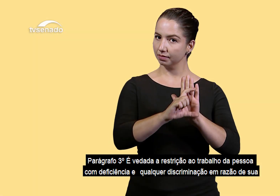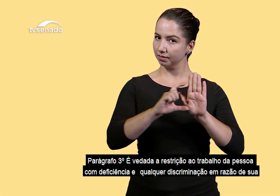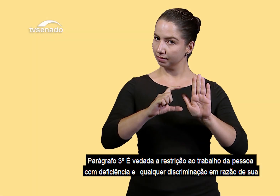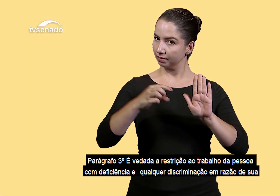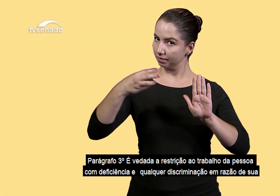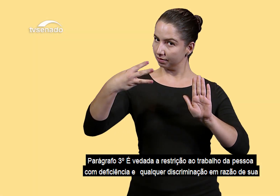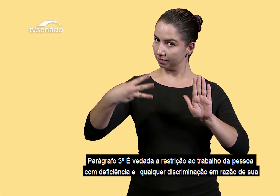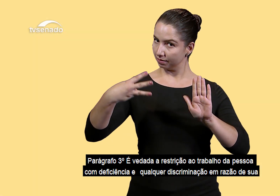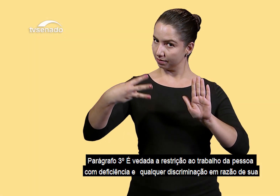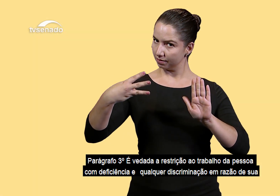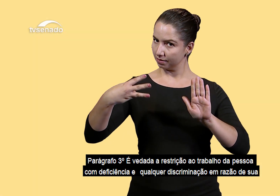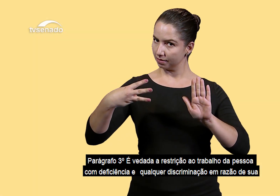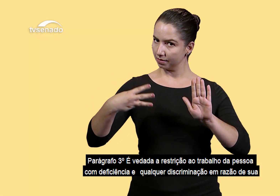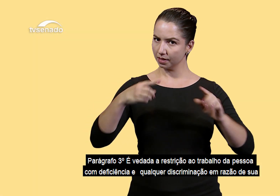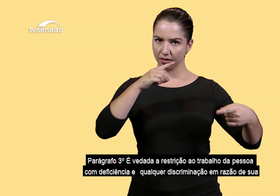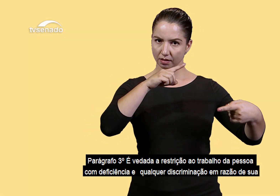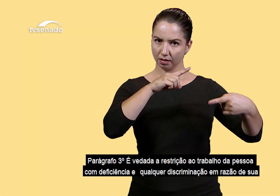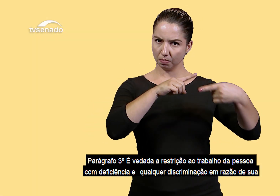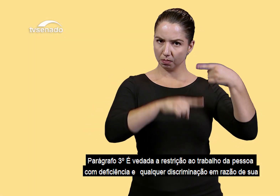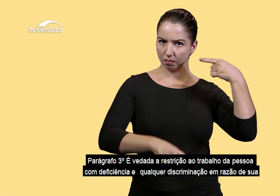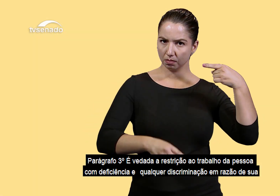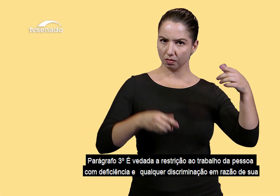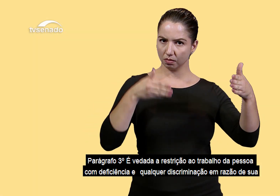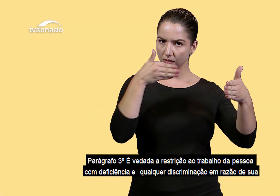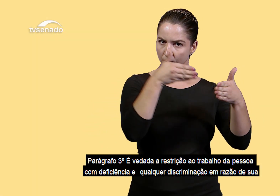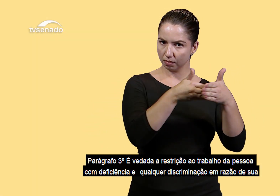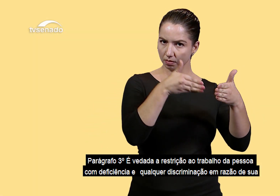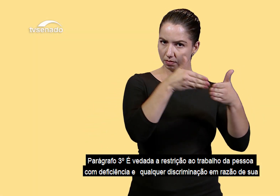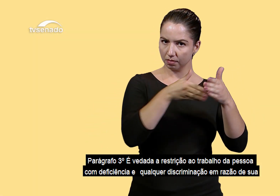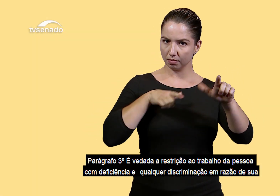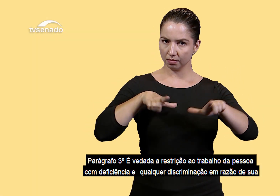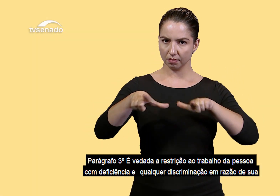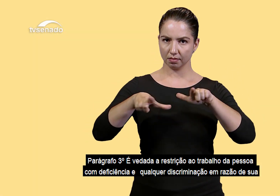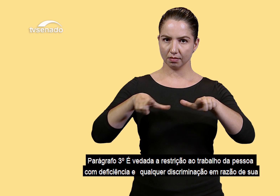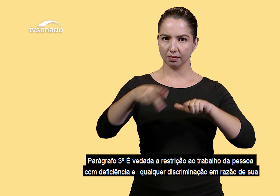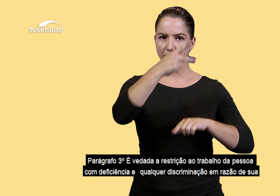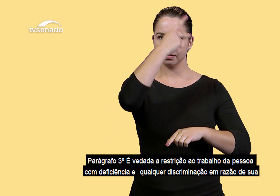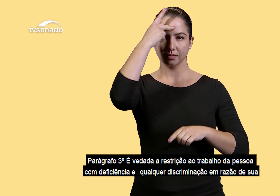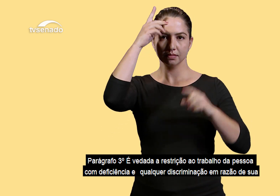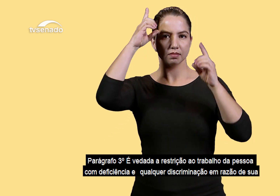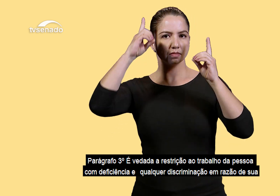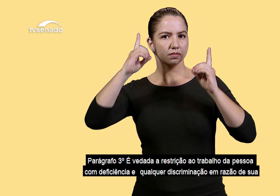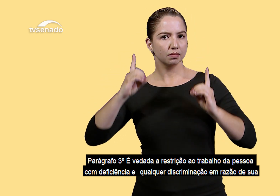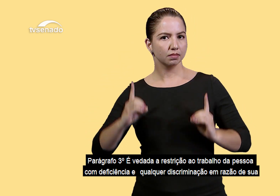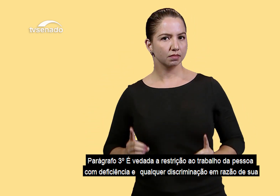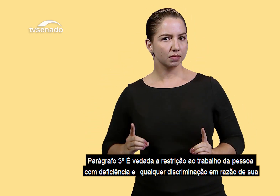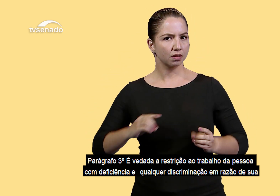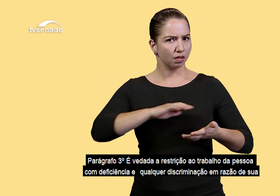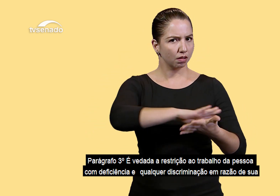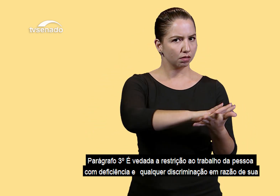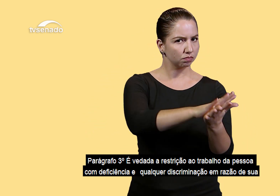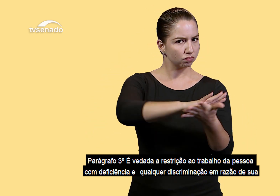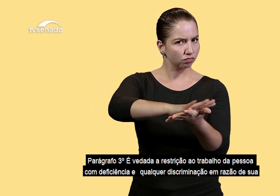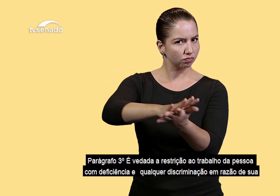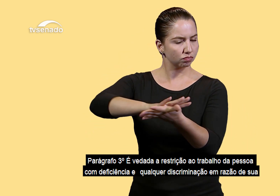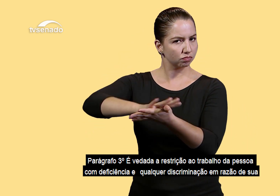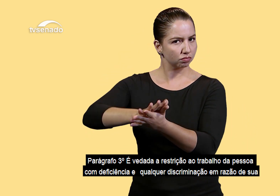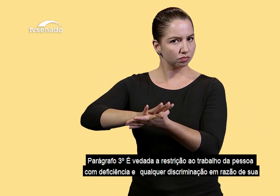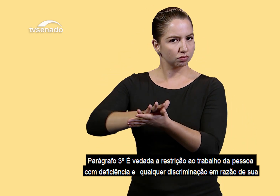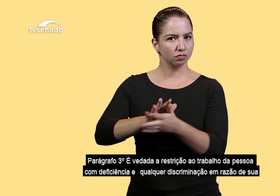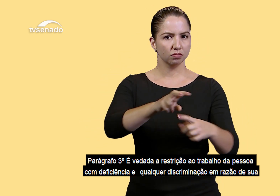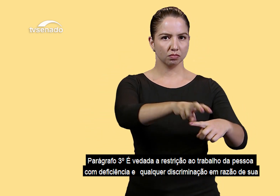Parágrafo 3º. É vedada restrição ao trabalho da pessoa com deficiência e qualquer discriminação,